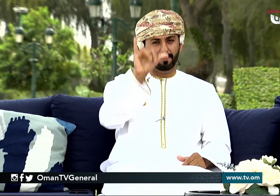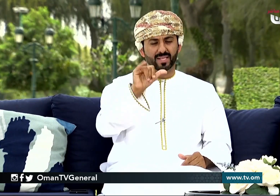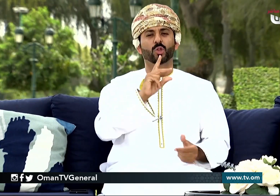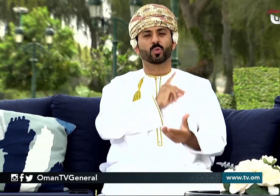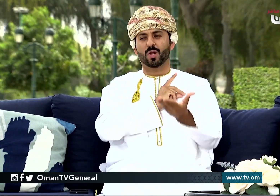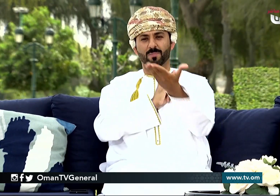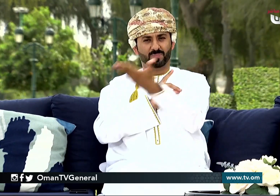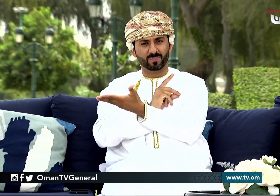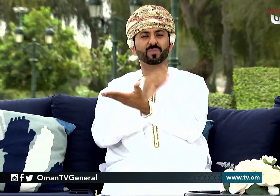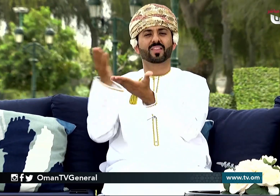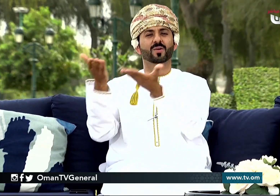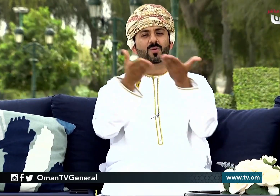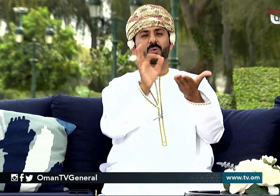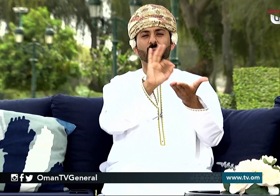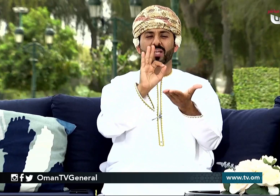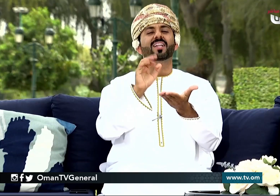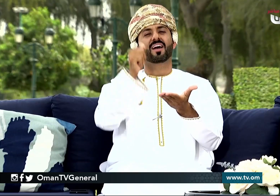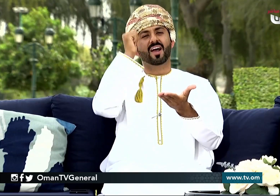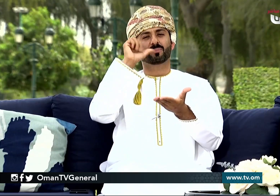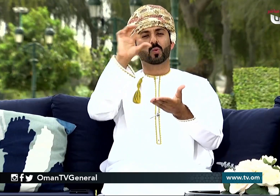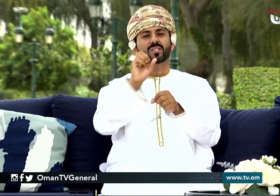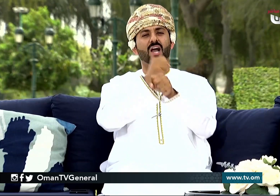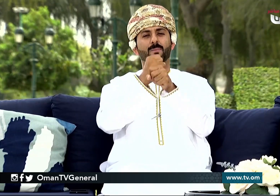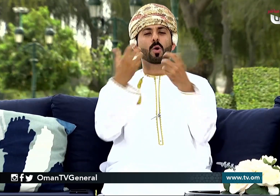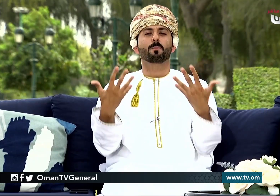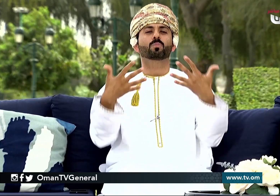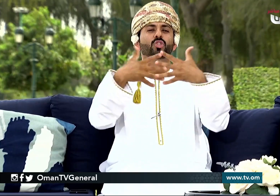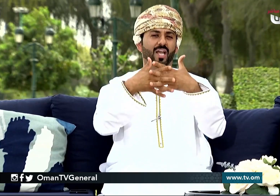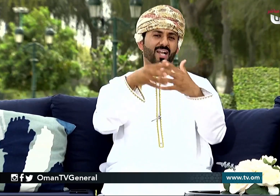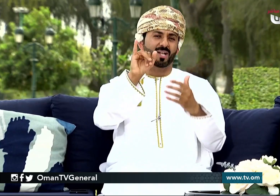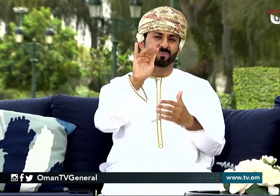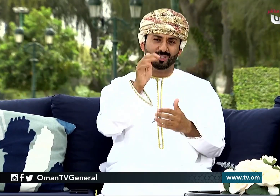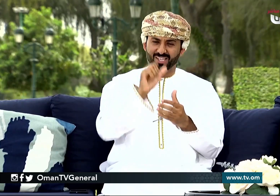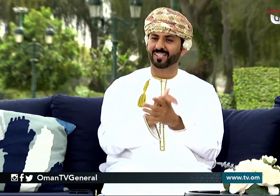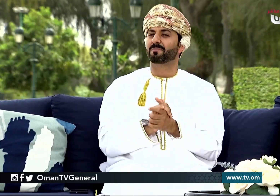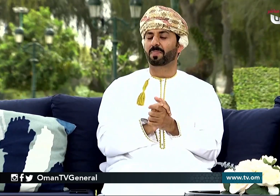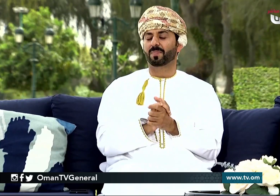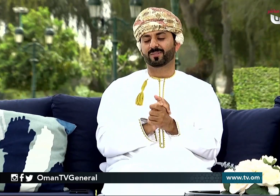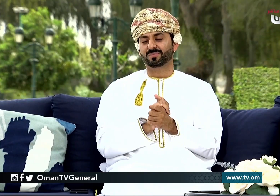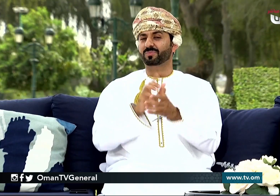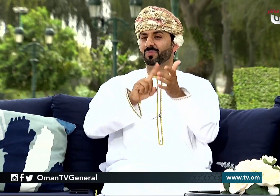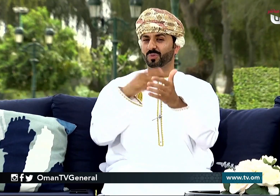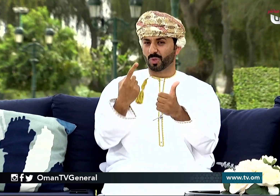السيابي وهو طالب أيضا, وكانوا أمس معنا في ورشة مشاركين معنا في ورشة